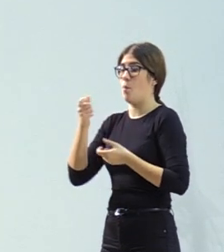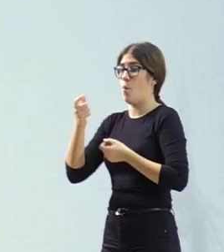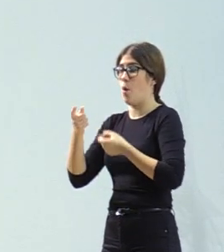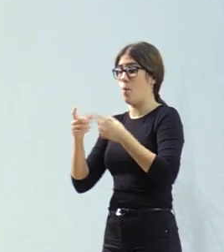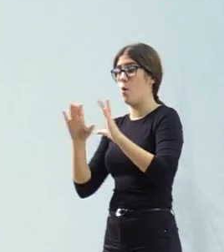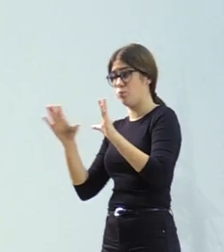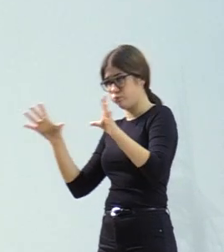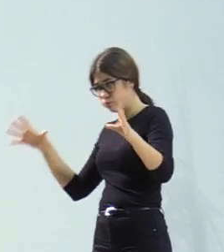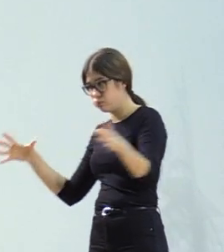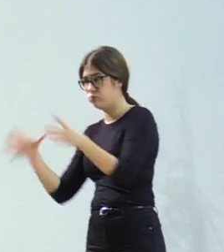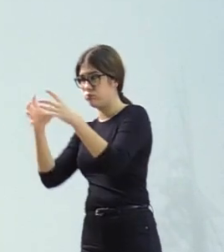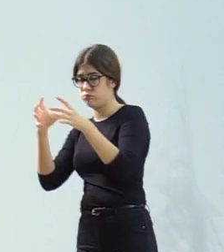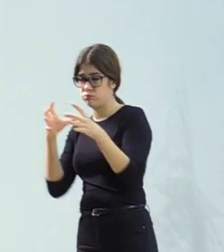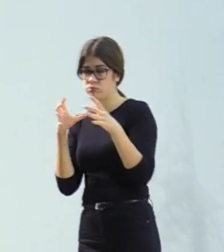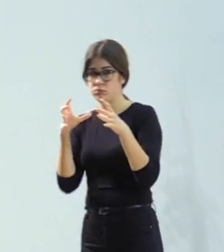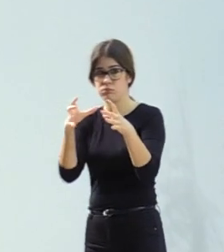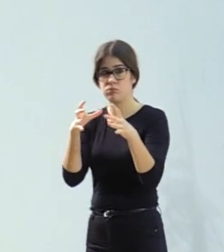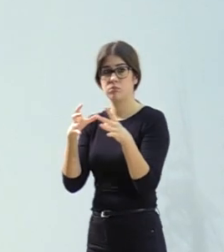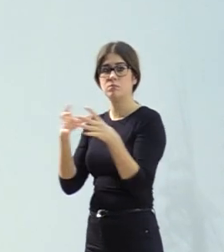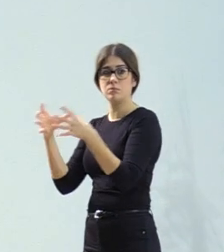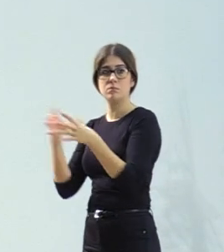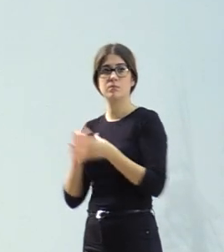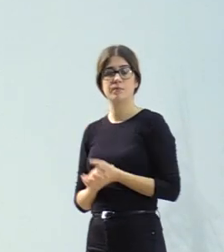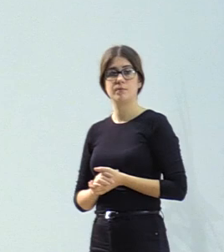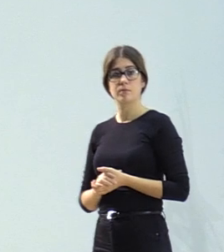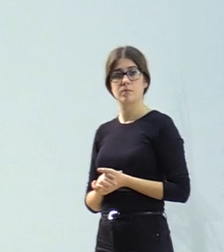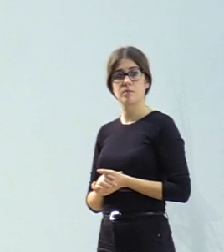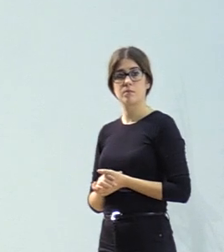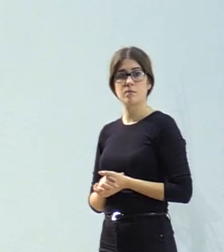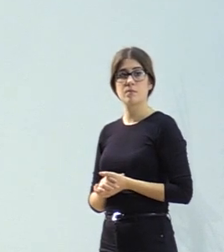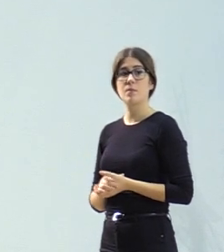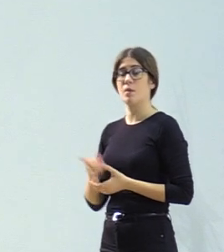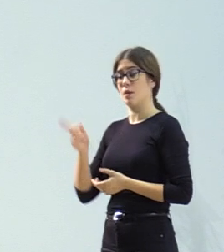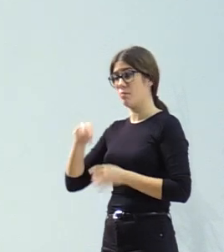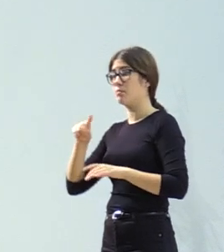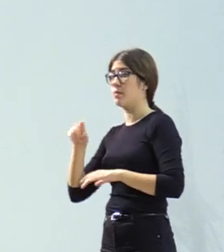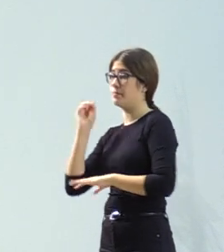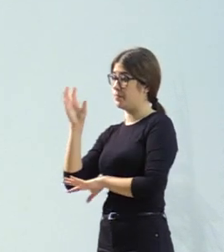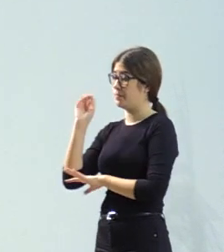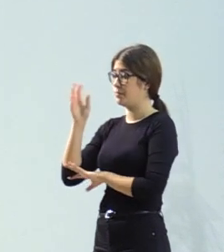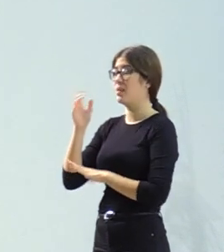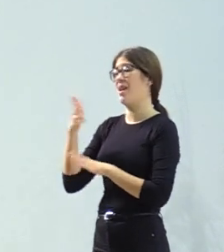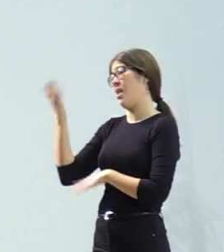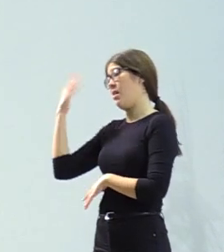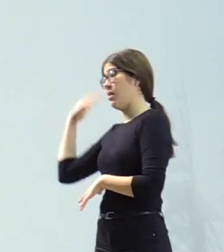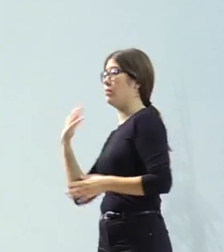puntual. Ellas eran aquel pequeño círculo, ¿no? Que en una jornada de la casca nos lo